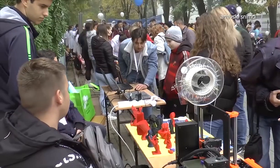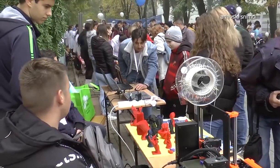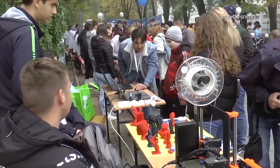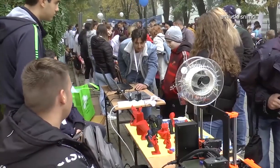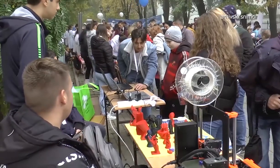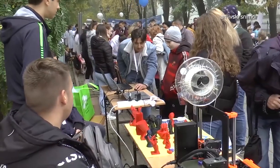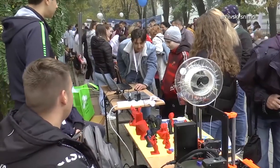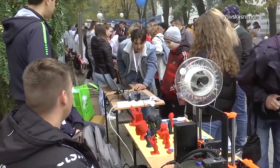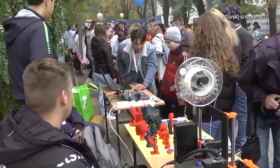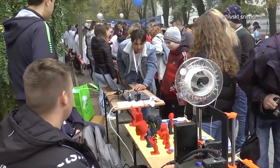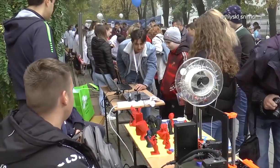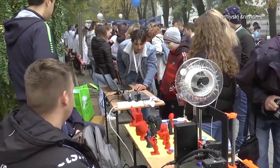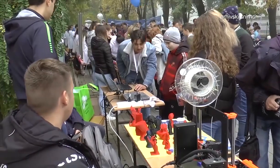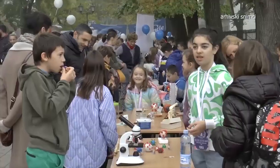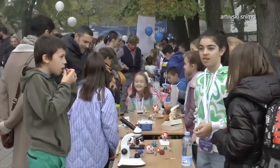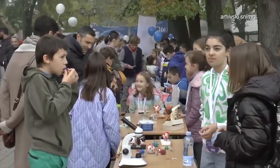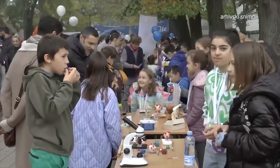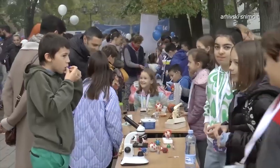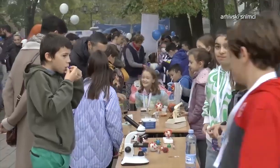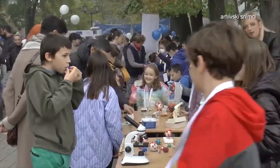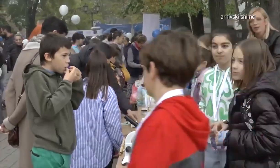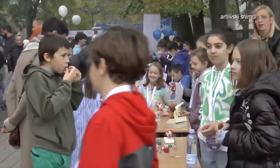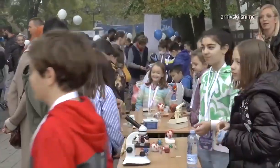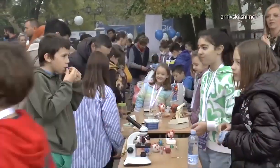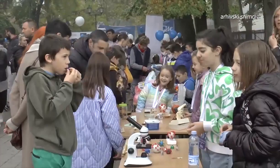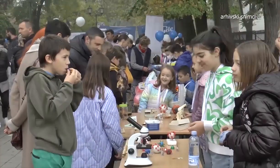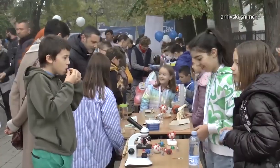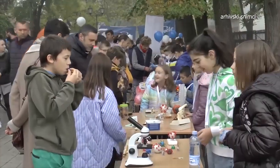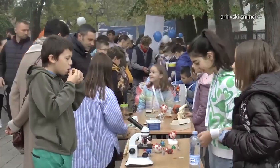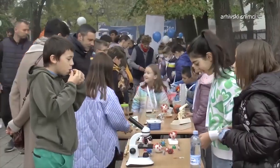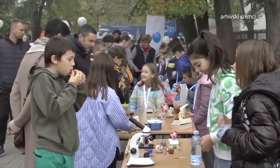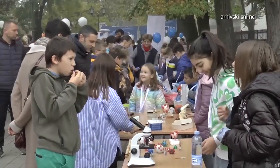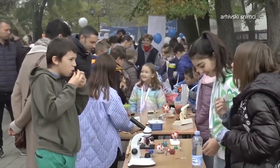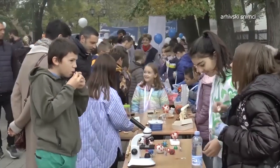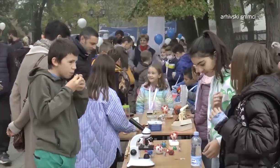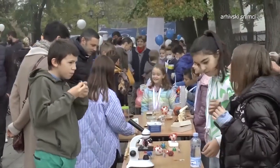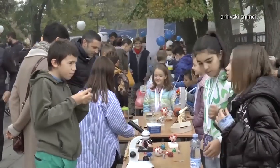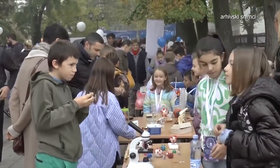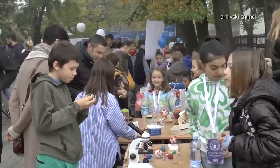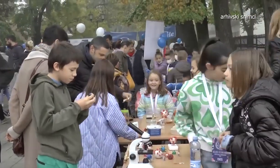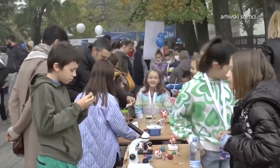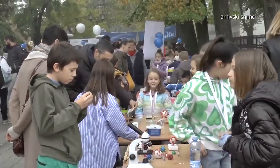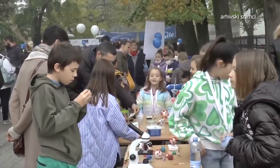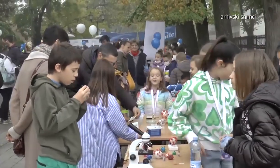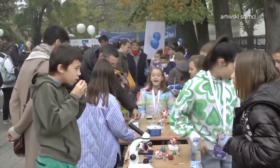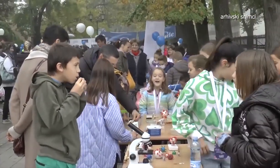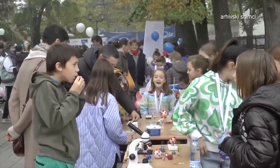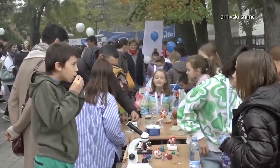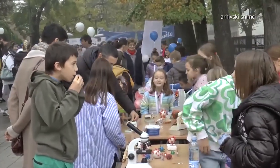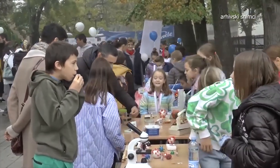a fesztivál házigazdái, a Pipetta Tudományfejlesztő Társaság tagjai mutatják be eddigi munkájukat,